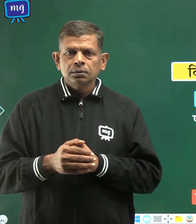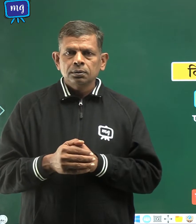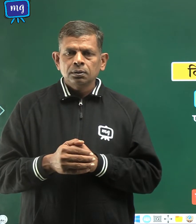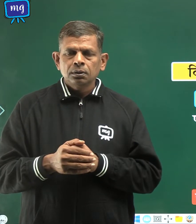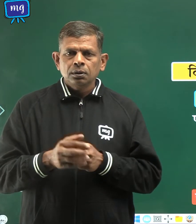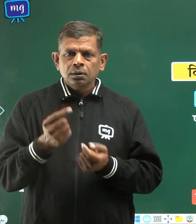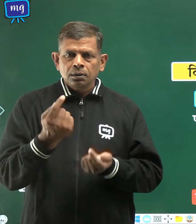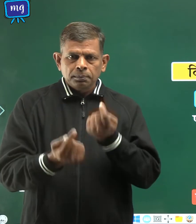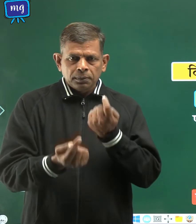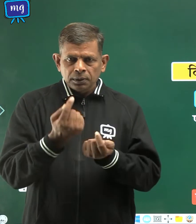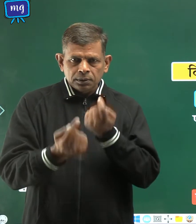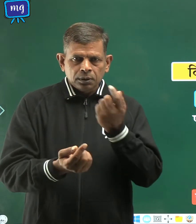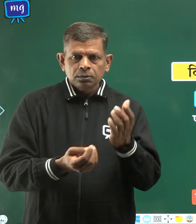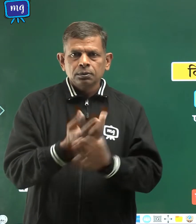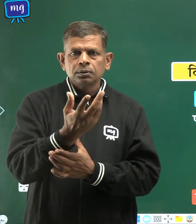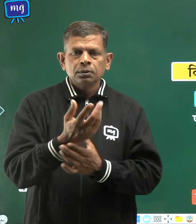फसल उत्पादन